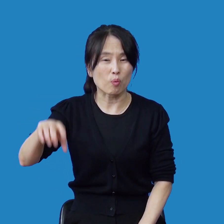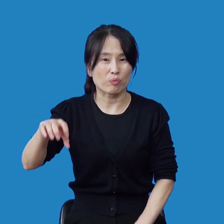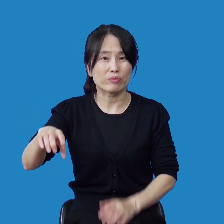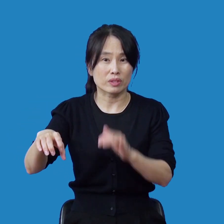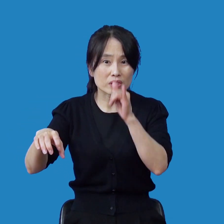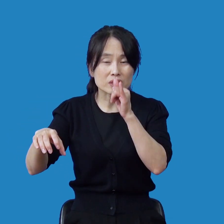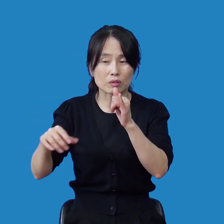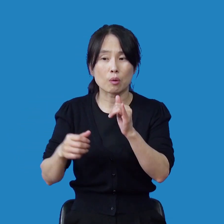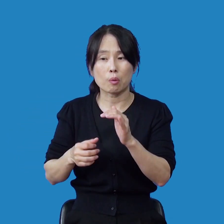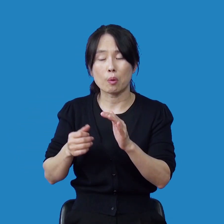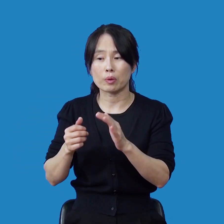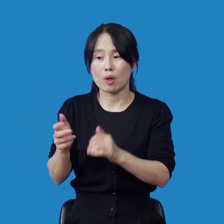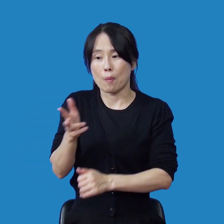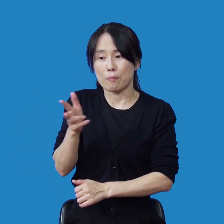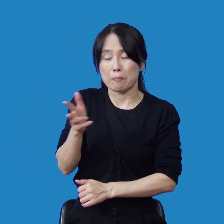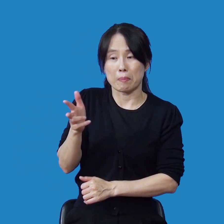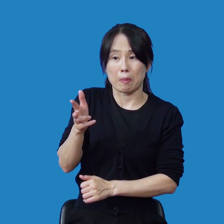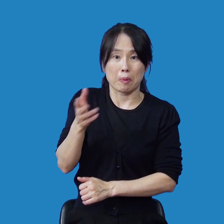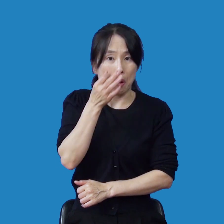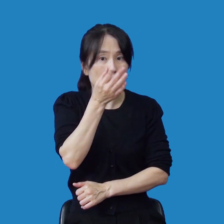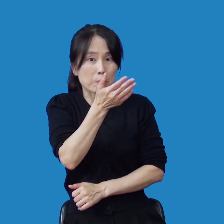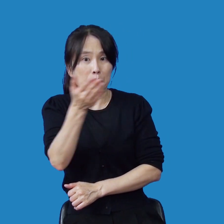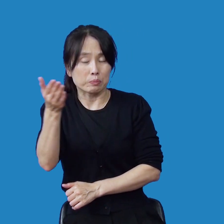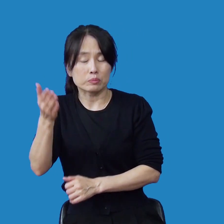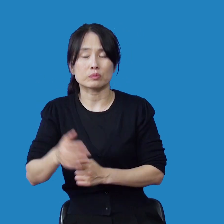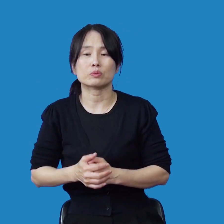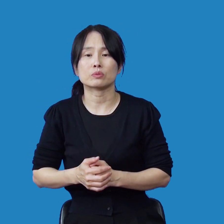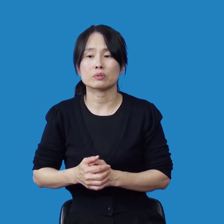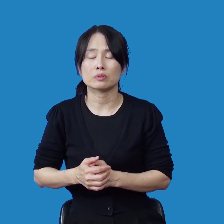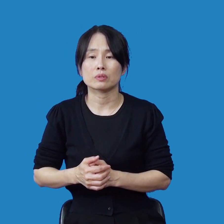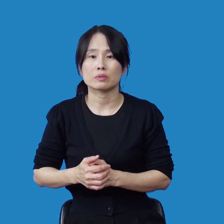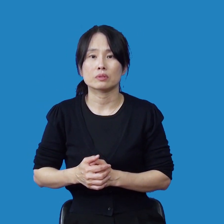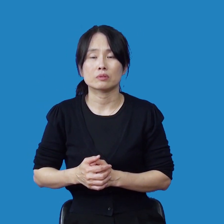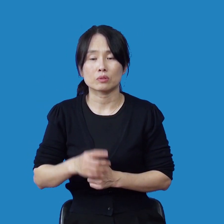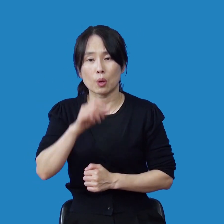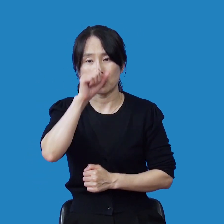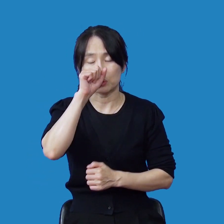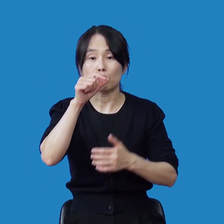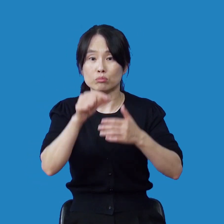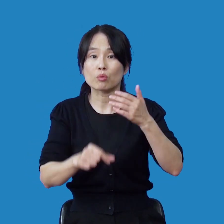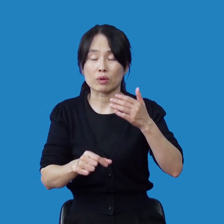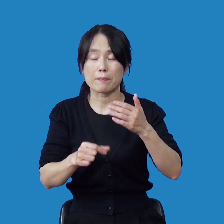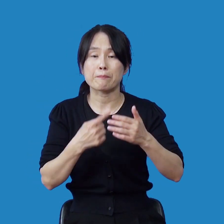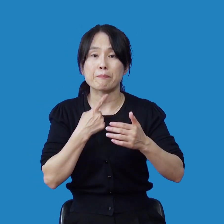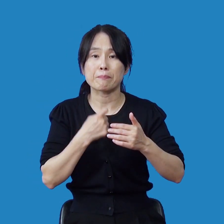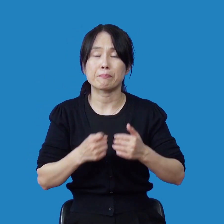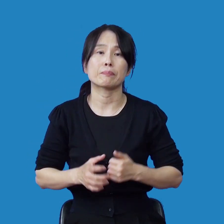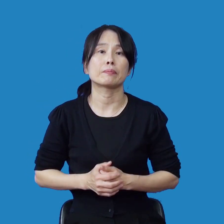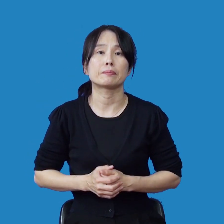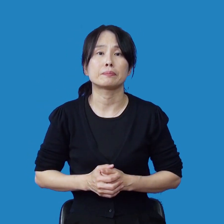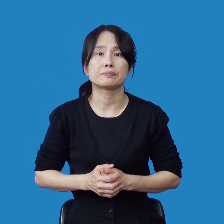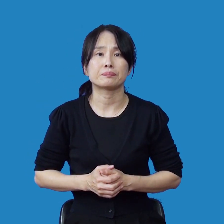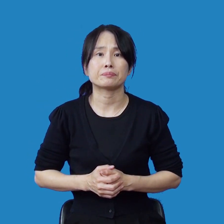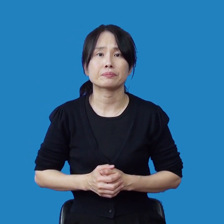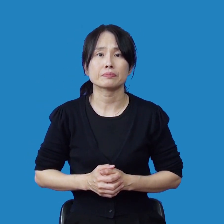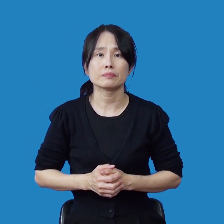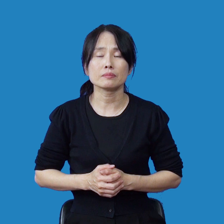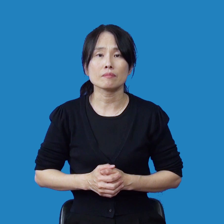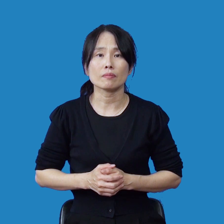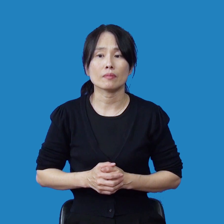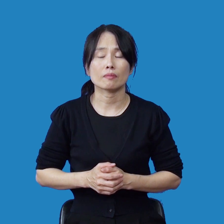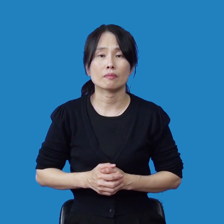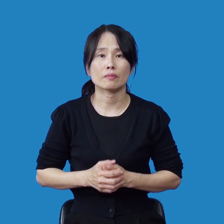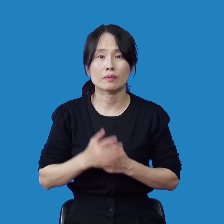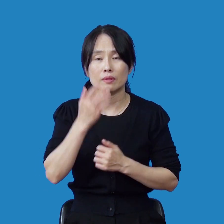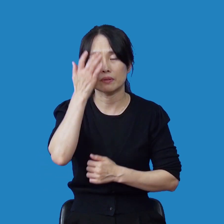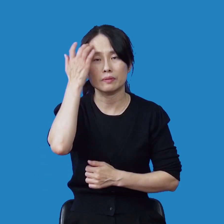듣고 하면서 잠시나마 그들을 위로하는 참 좋은 프로그램이었습니다. 한 번은 그